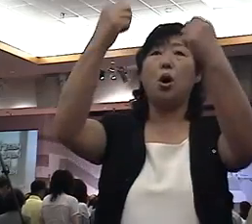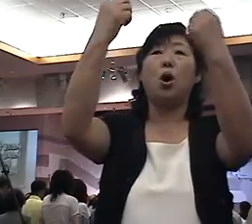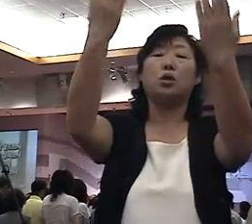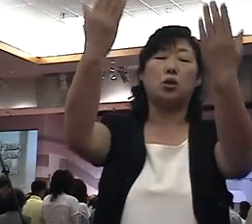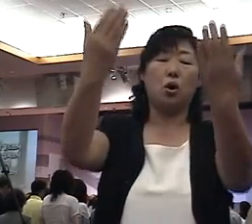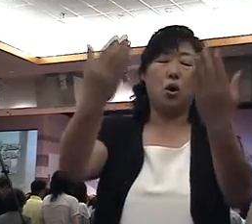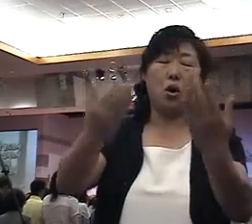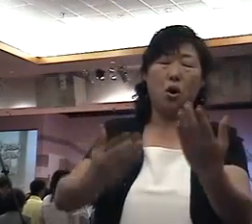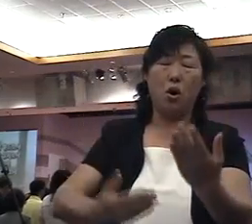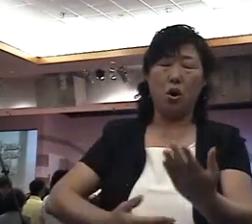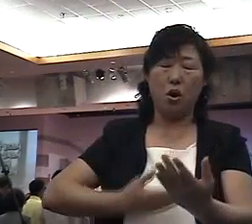살피소서.